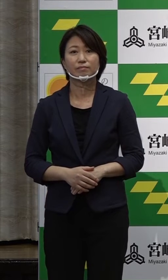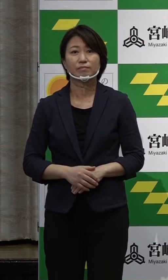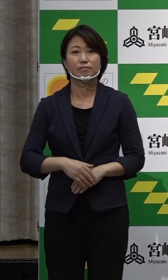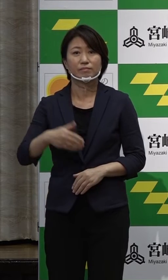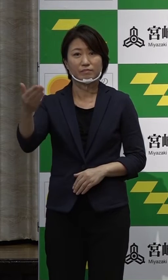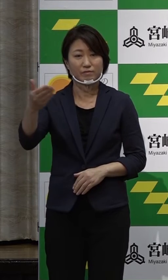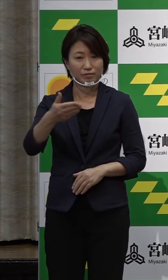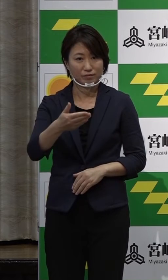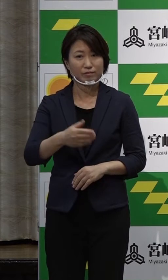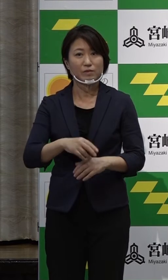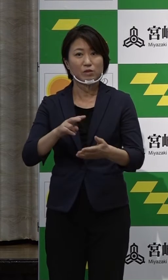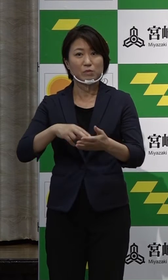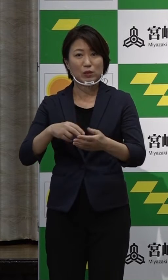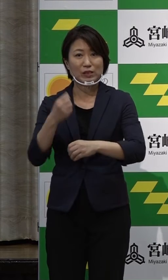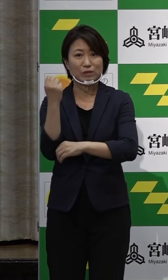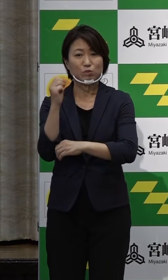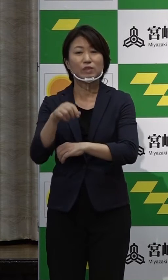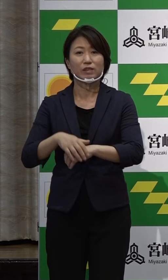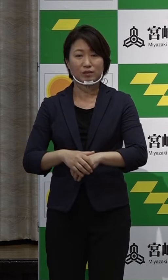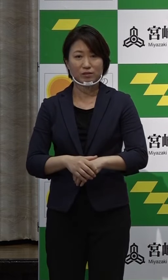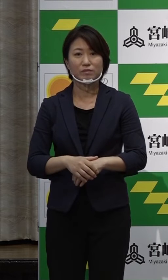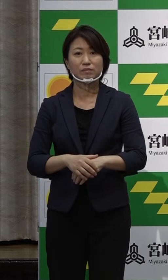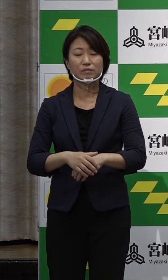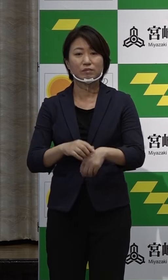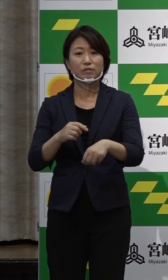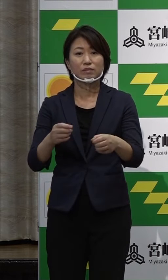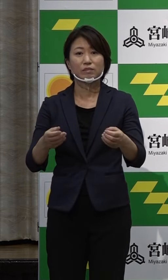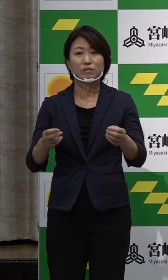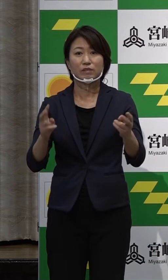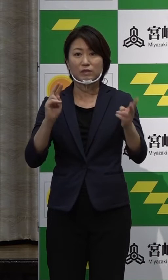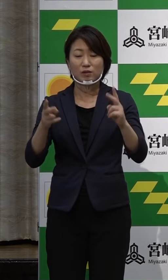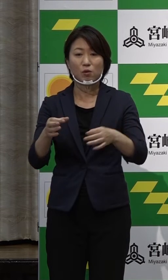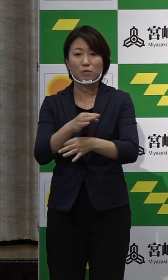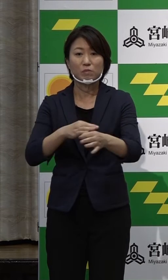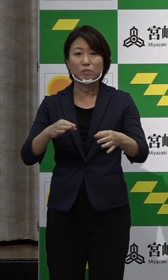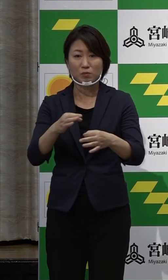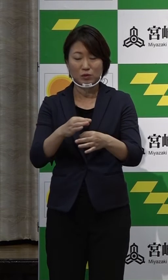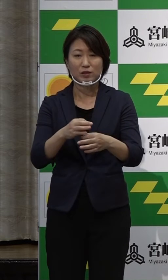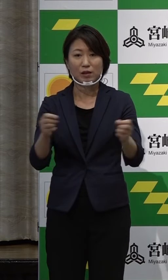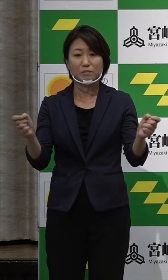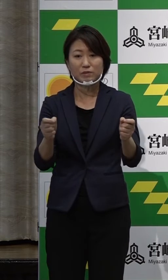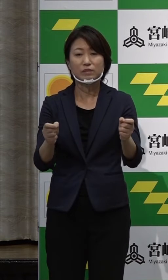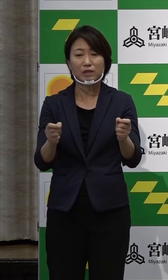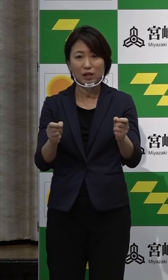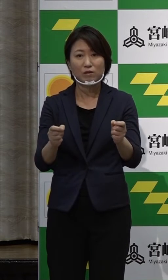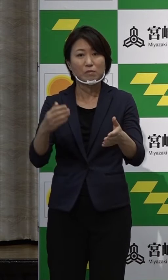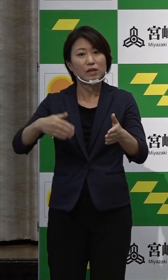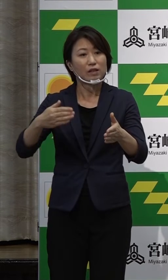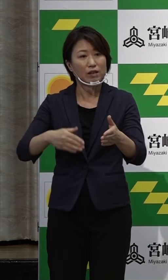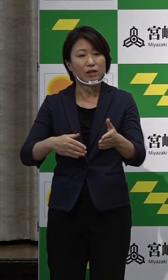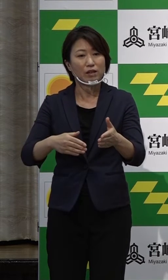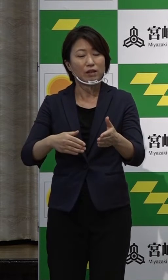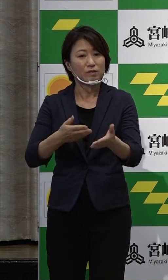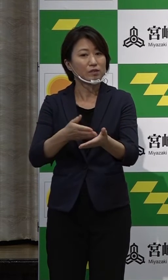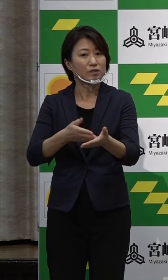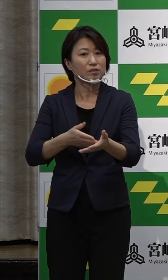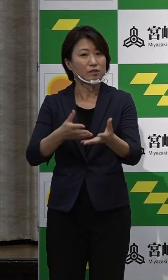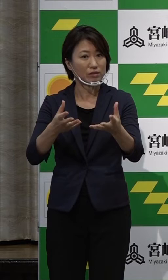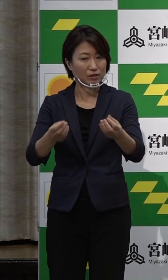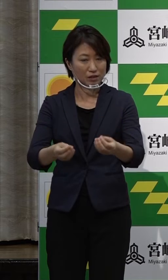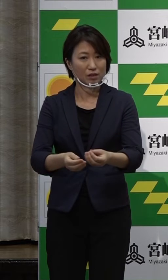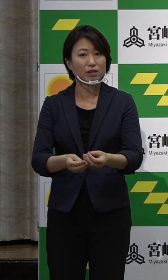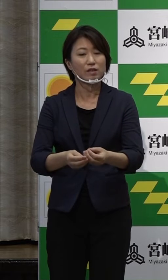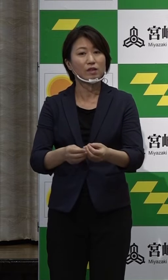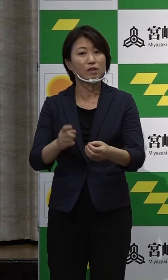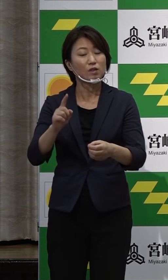読売新聞です。時短要請については現在様子を見るというお言葉だったんですけれども、逆にどういう点があれ